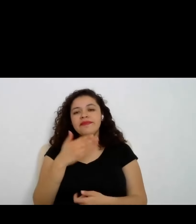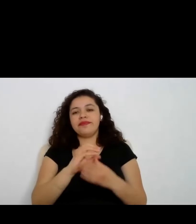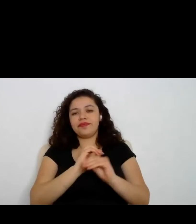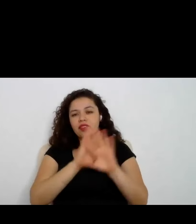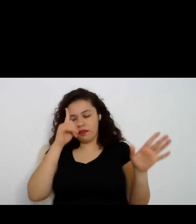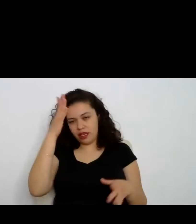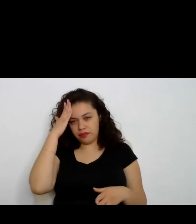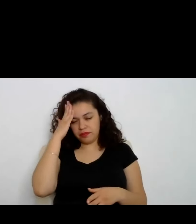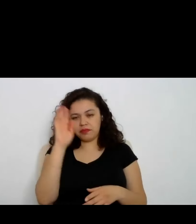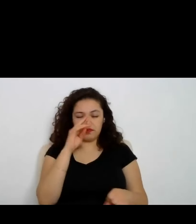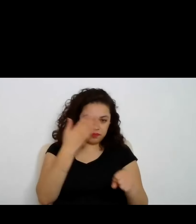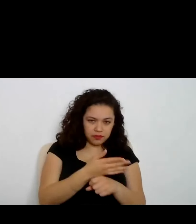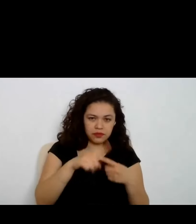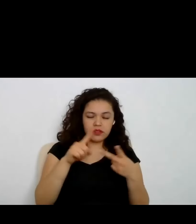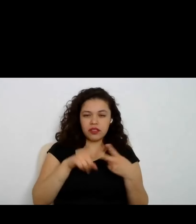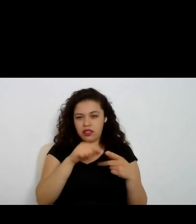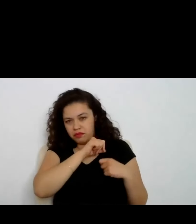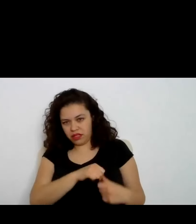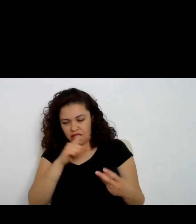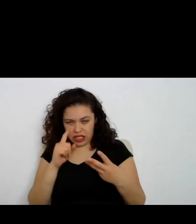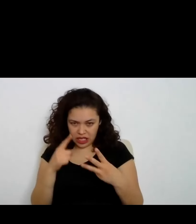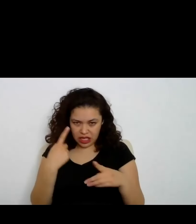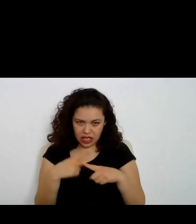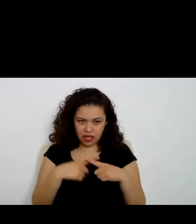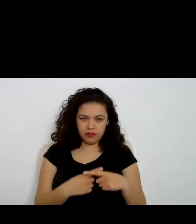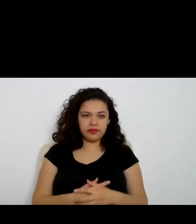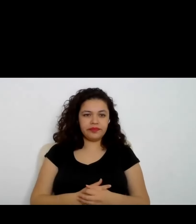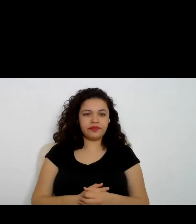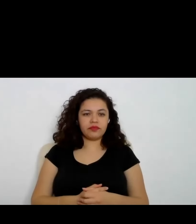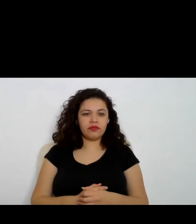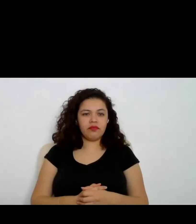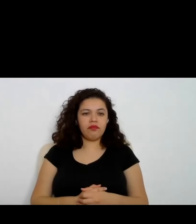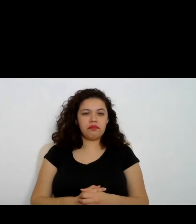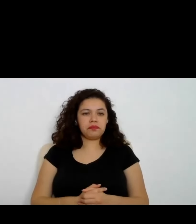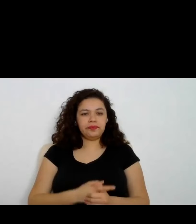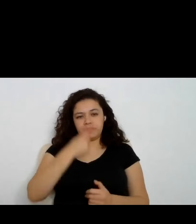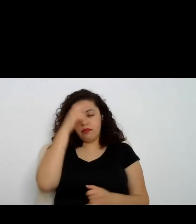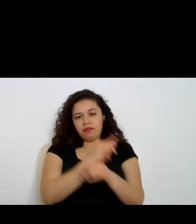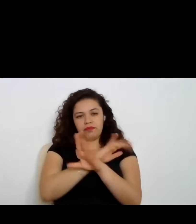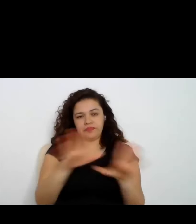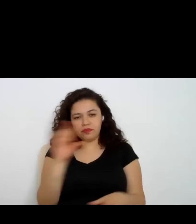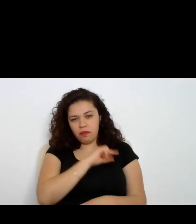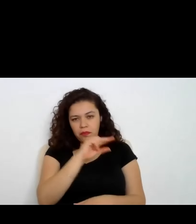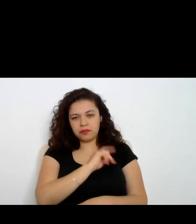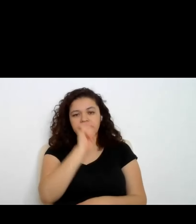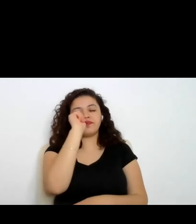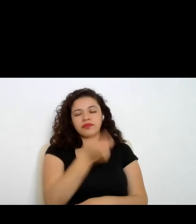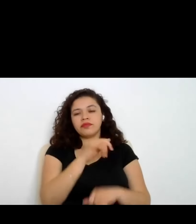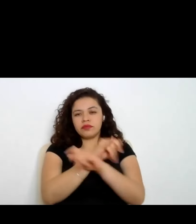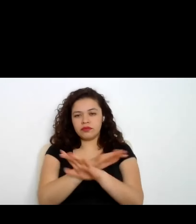quién es el responsable, quién es el encargado, ¿no? Y bueno, los datos personales es cualquier